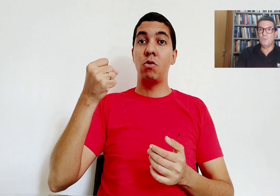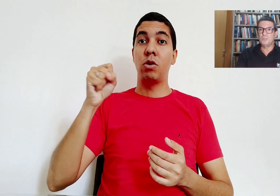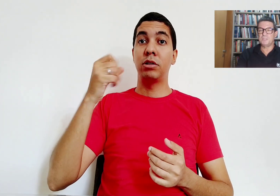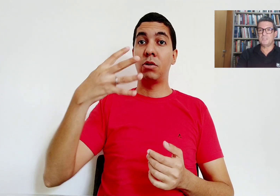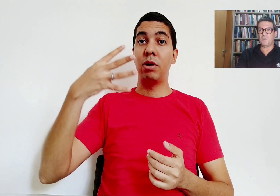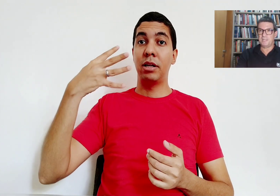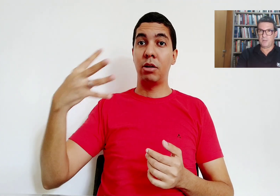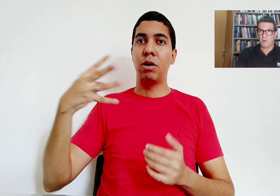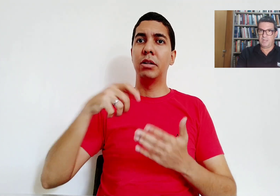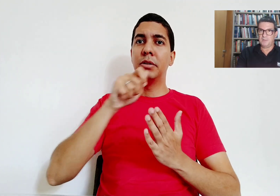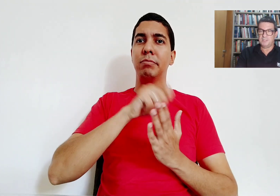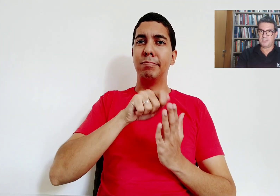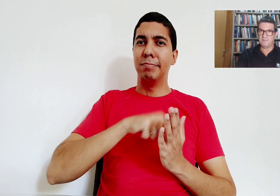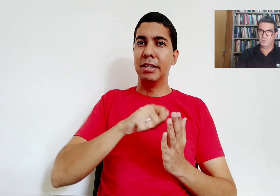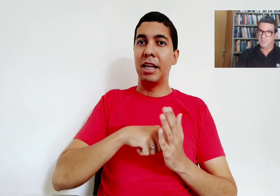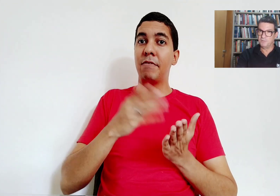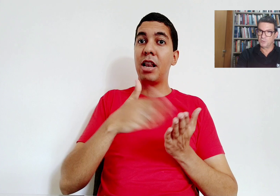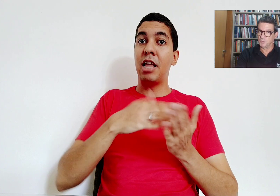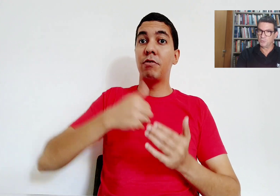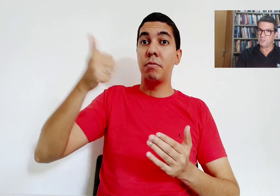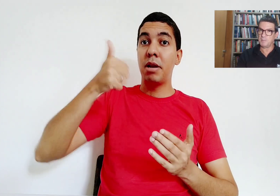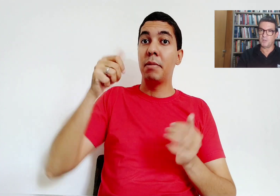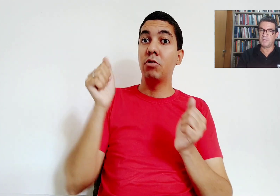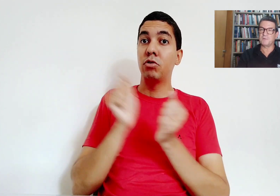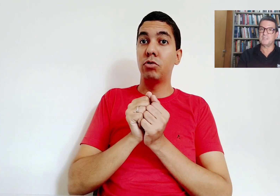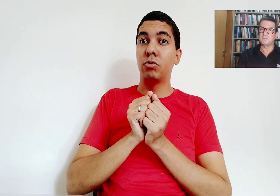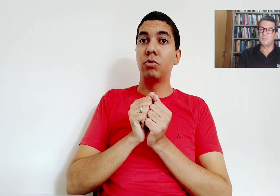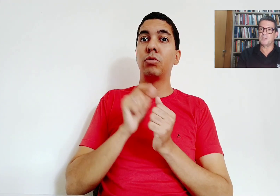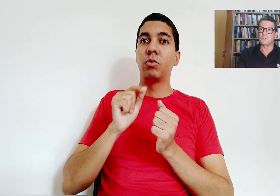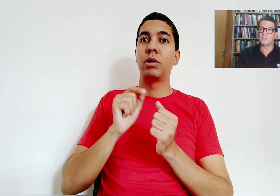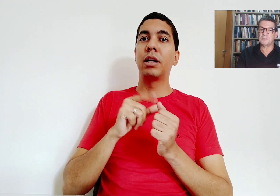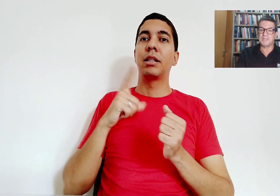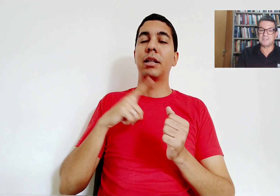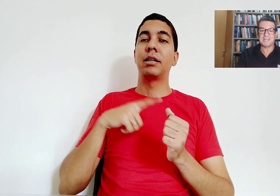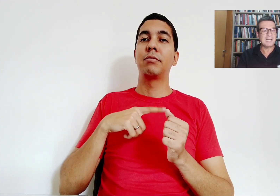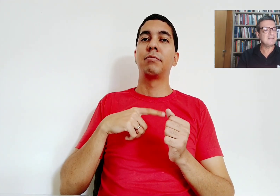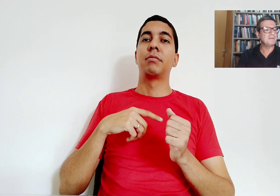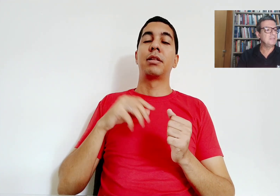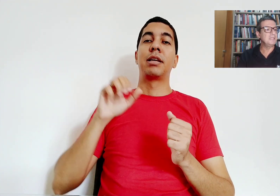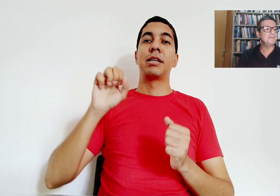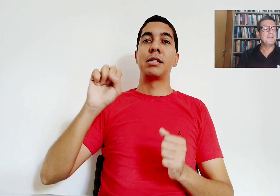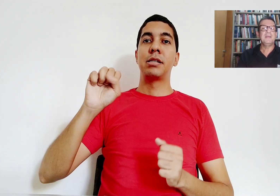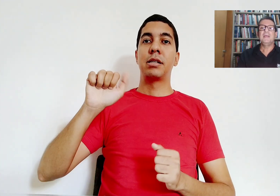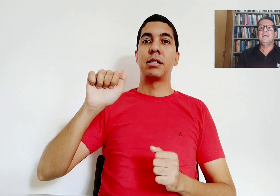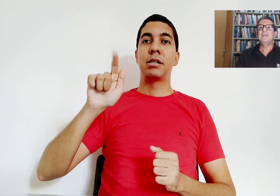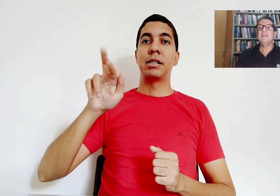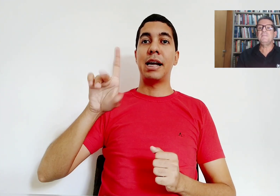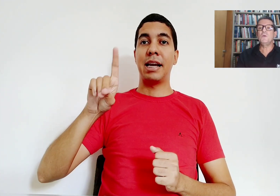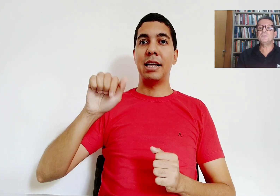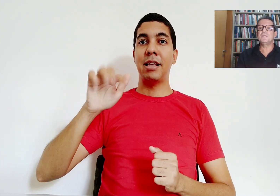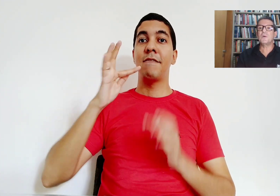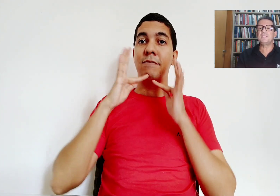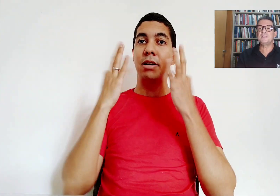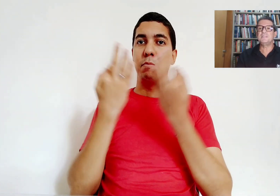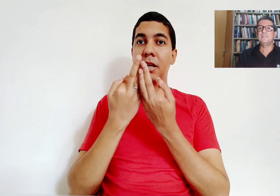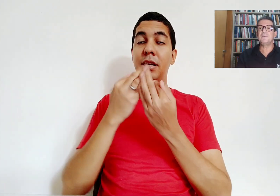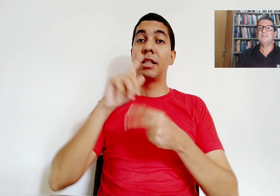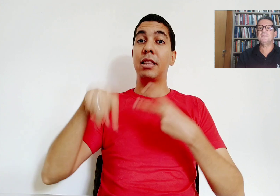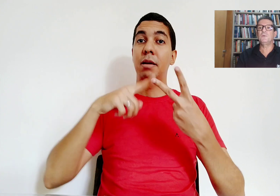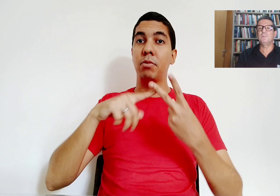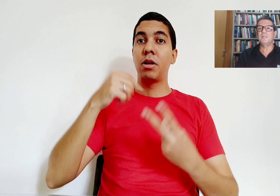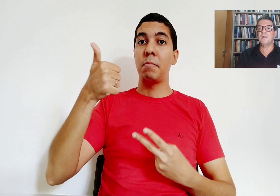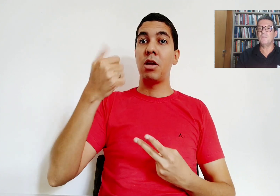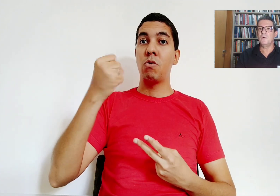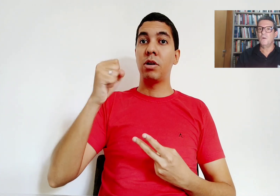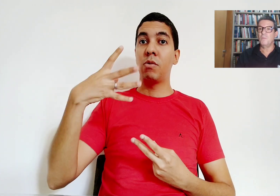em 1844, eles escrevem um livro juntos, é o primeiro livro que eles publicam juntos, chamado A Sagrada Família, e em 1845